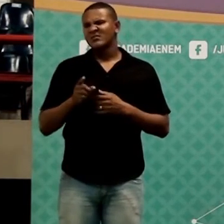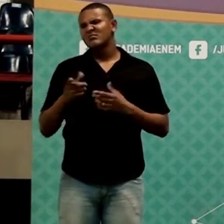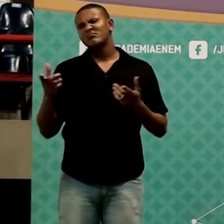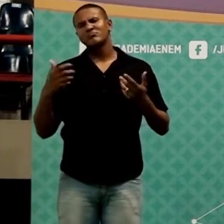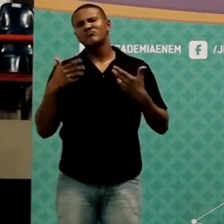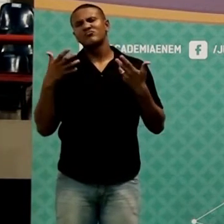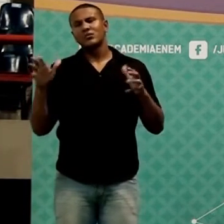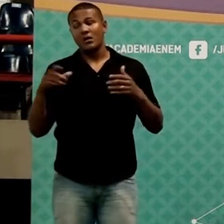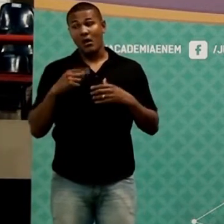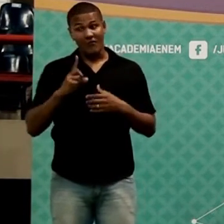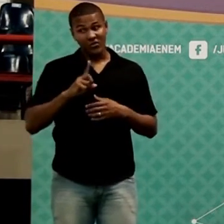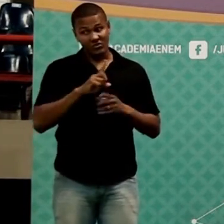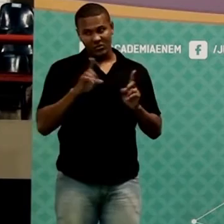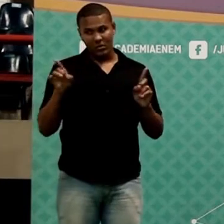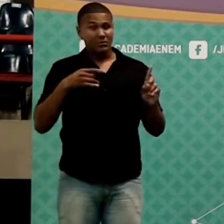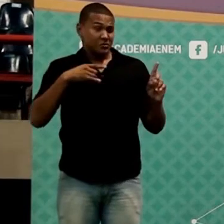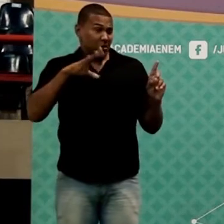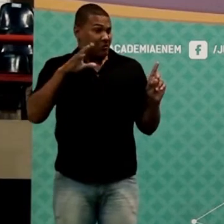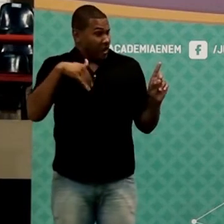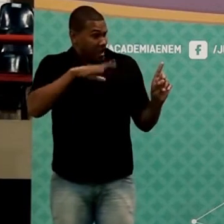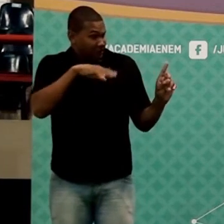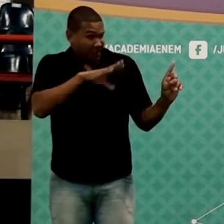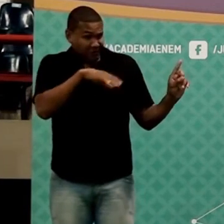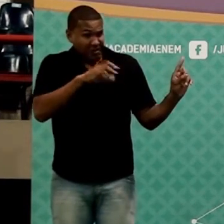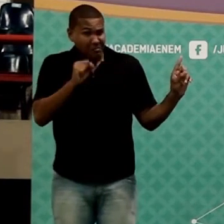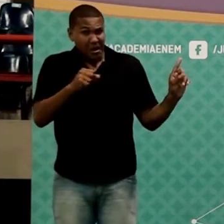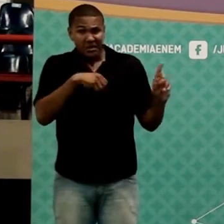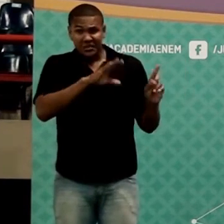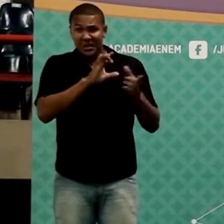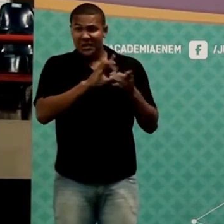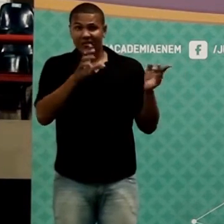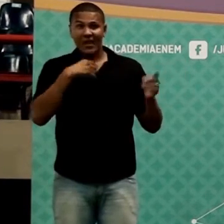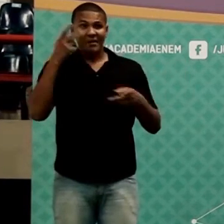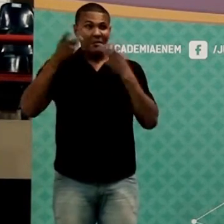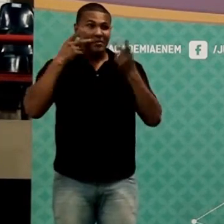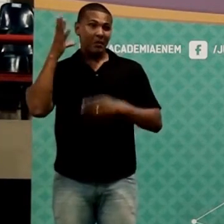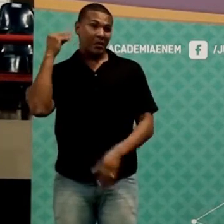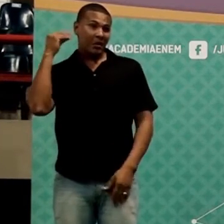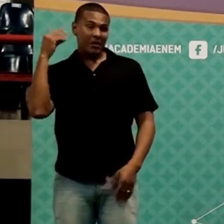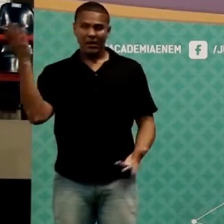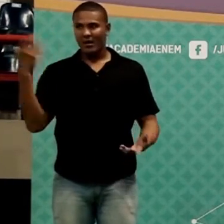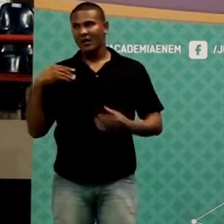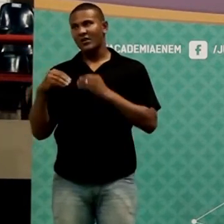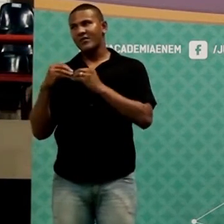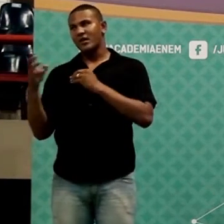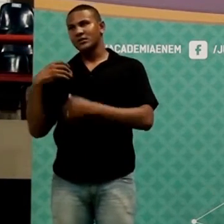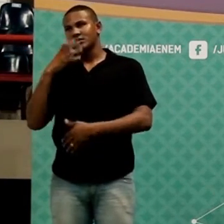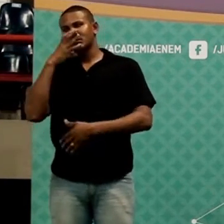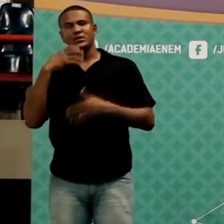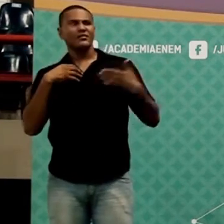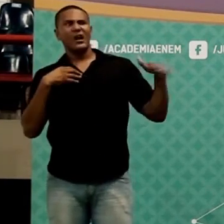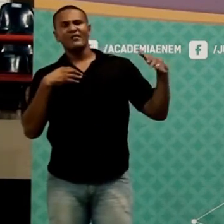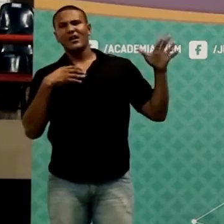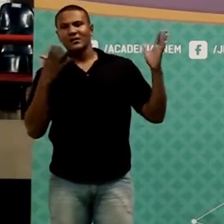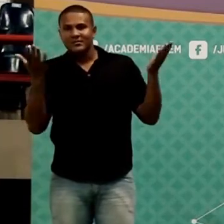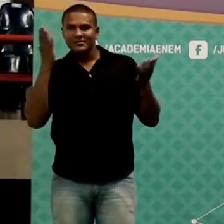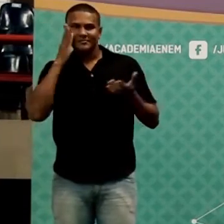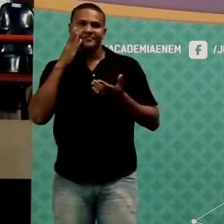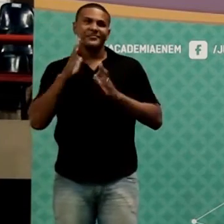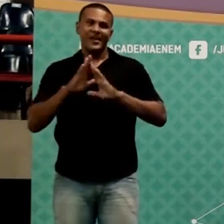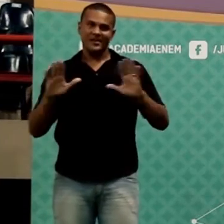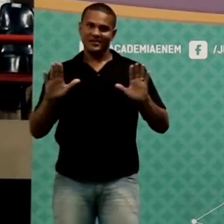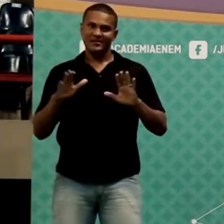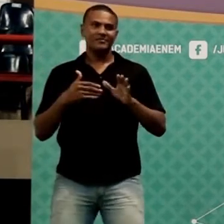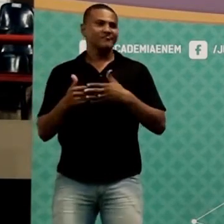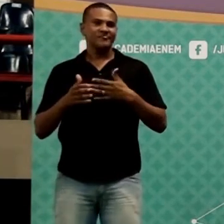quero não. Pois eu vou só. Pô, vai. E não foi por quê? Agora fica enchendo o saco aqui, atrapalhando a novela. Não adianta de lá para